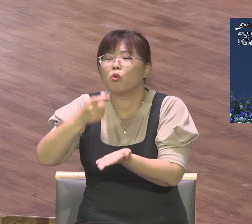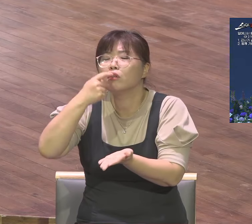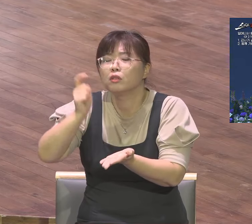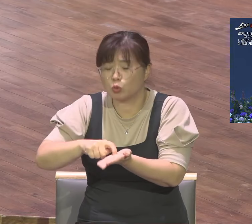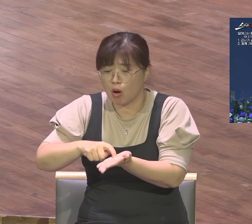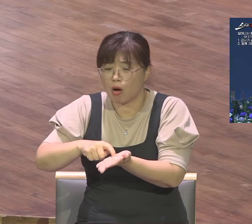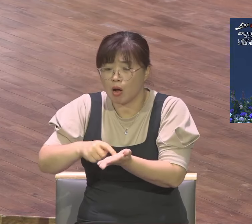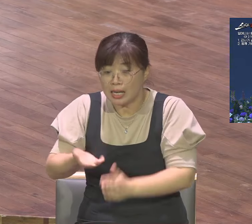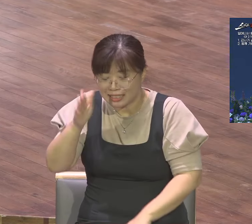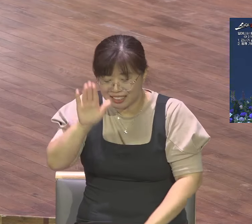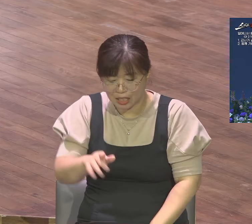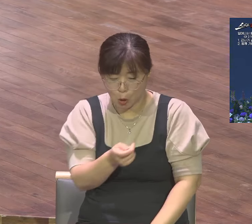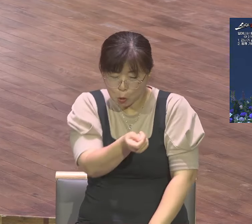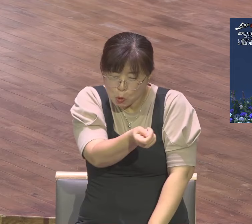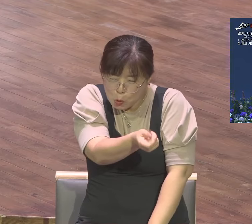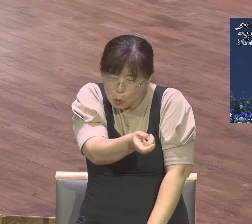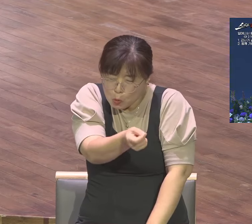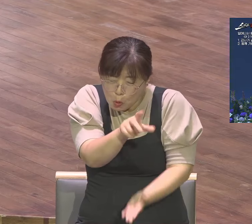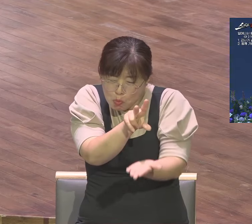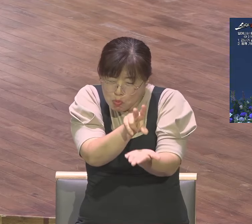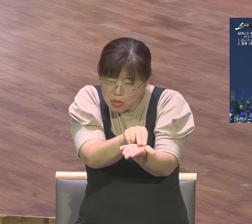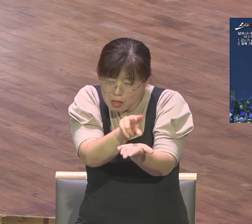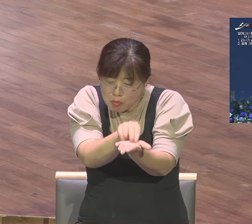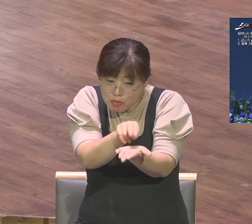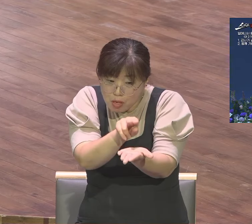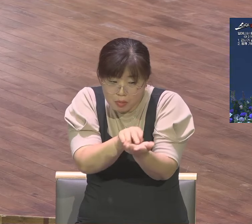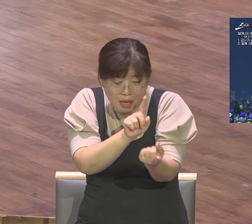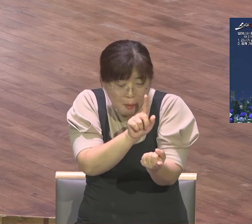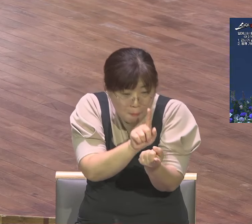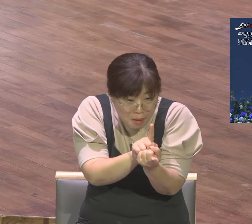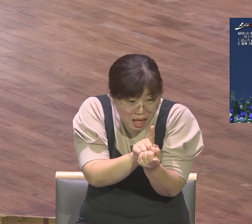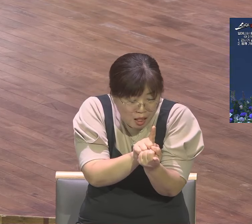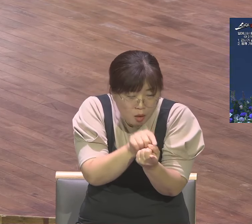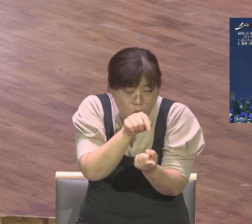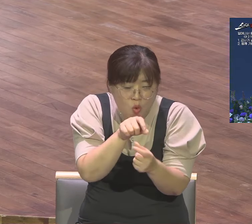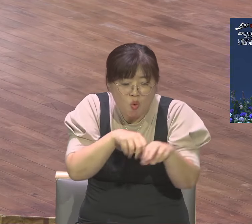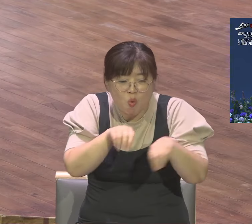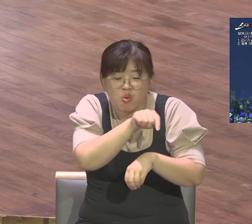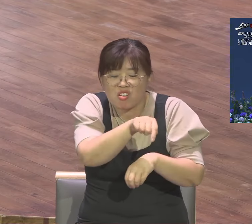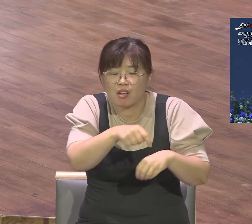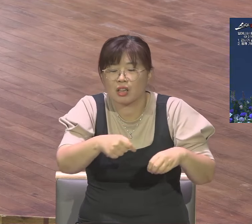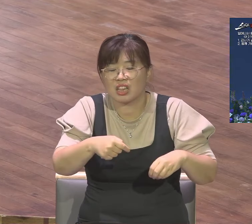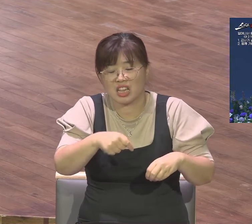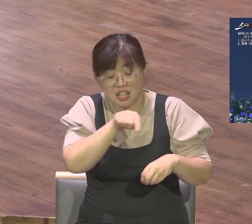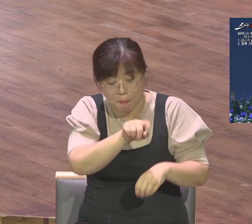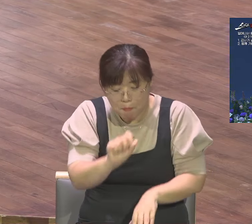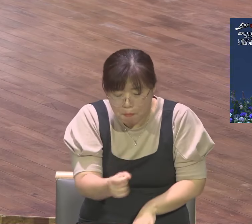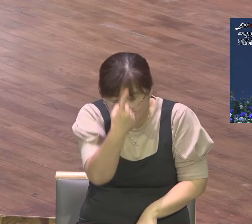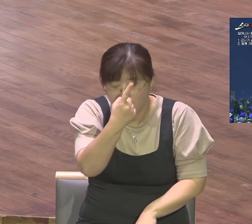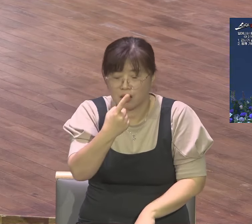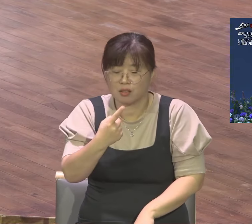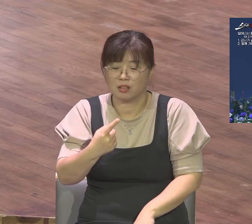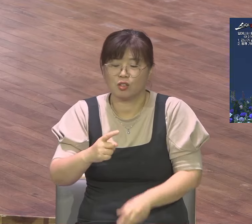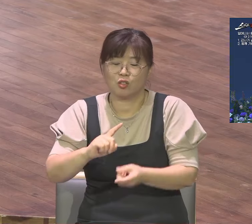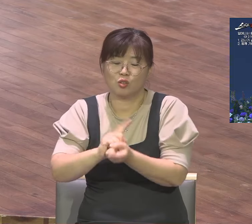가정과 교회 공동체를 붕괴시키는 몰락의 원인이 큰 게 아니라니까요. 작은 여우 그랬어요.